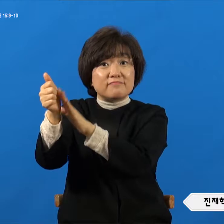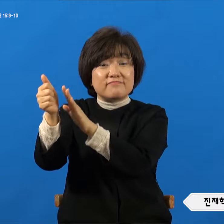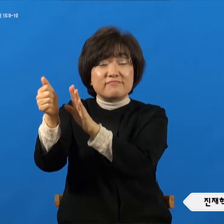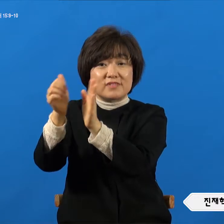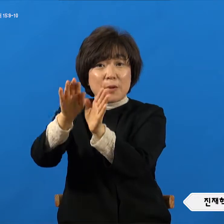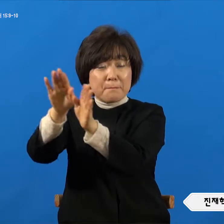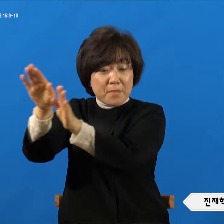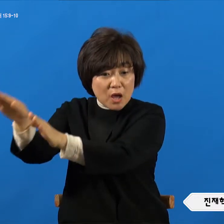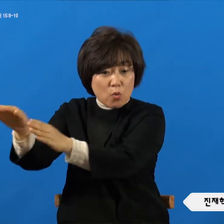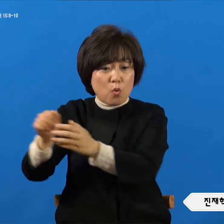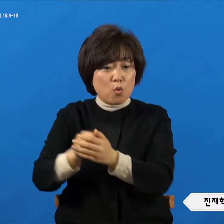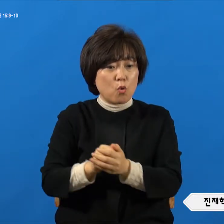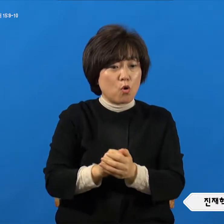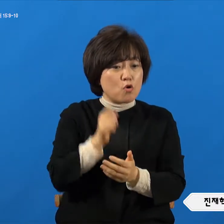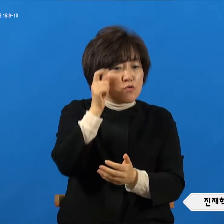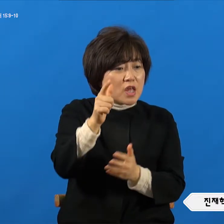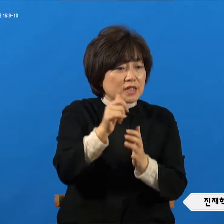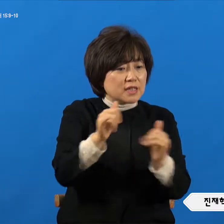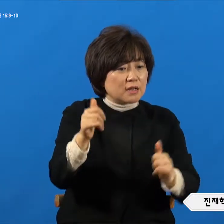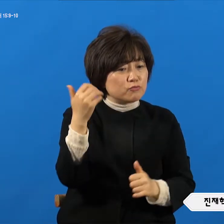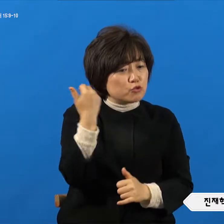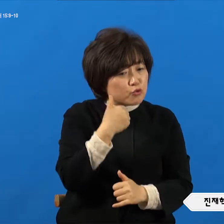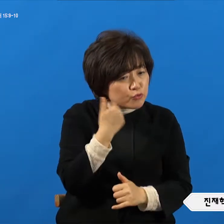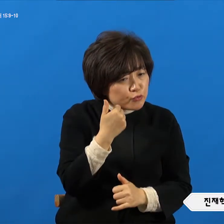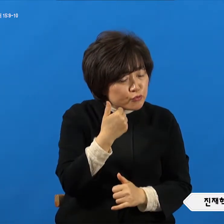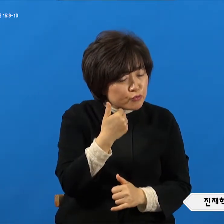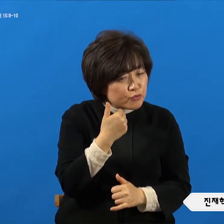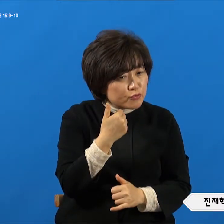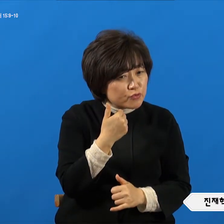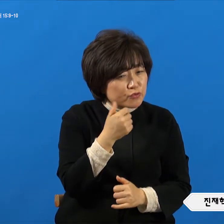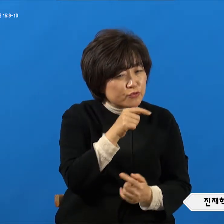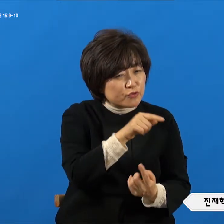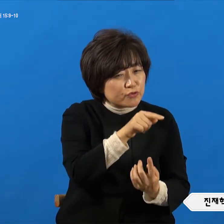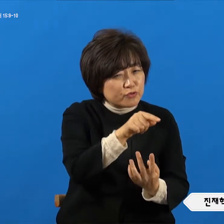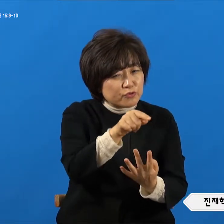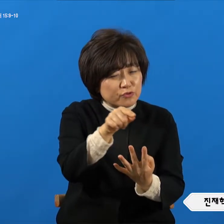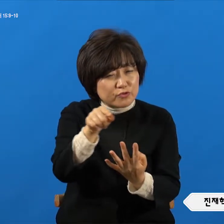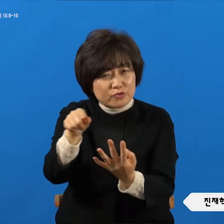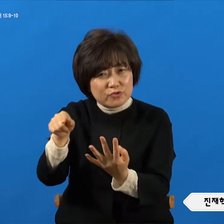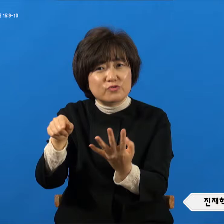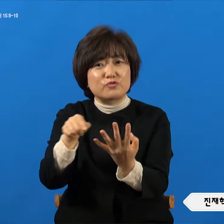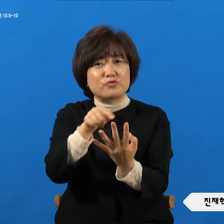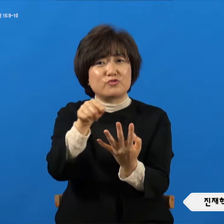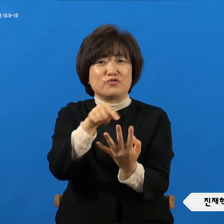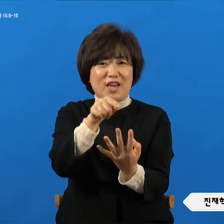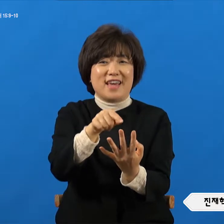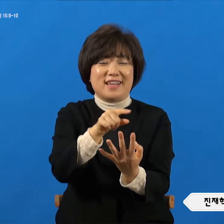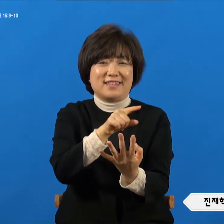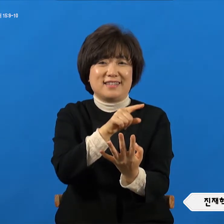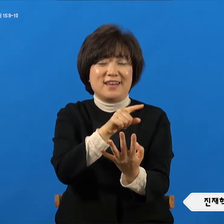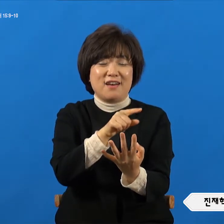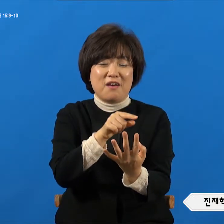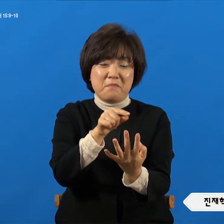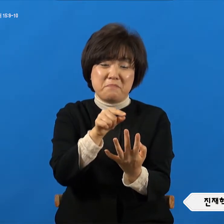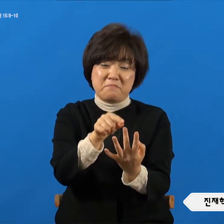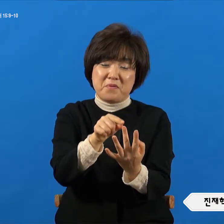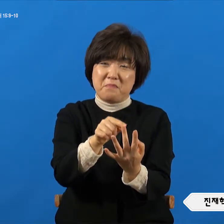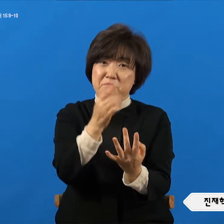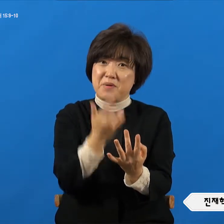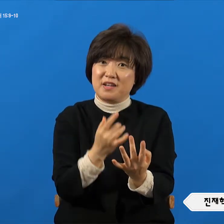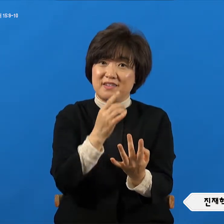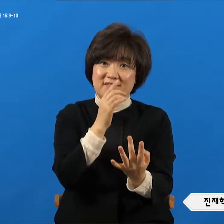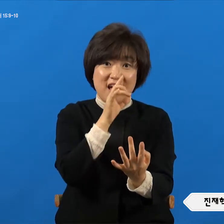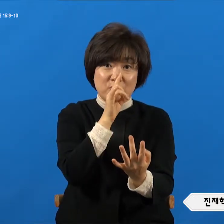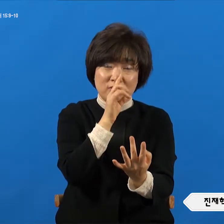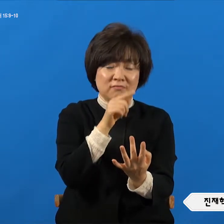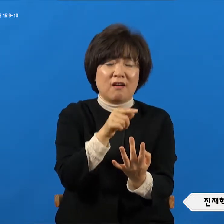이야기한다면 떠오르는 몇몇 사람들의 인물이 있습니다. 그러나 그 중에서도 빠질 수 없이 등장하는 가장